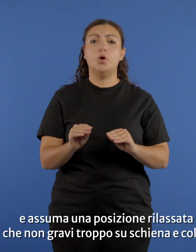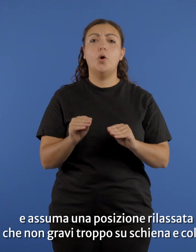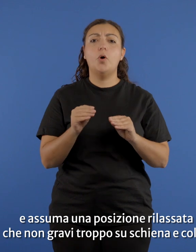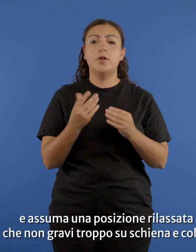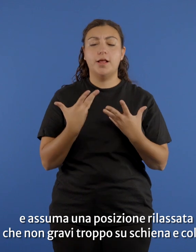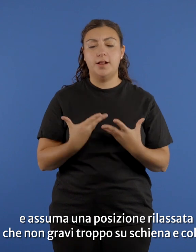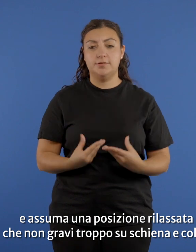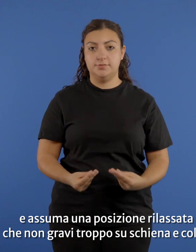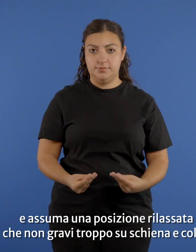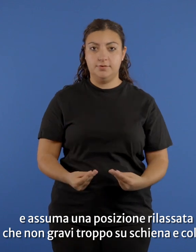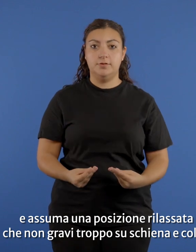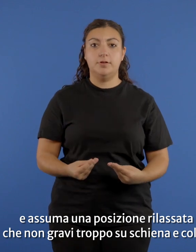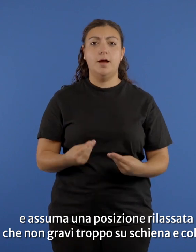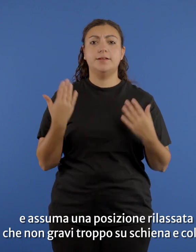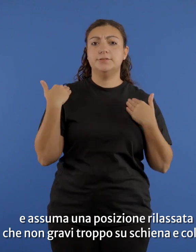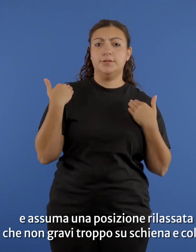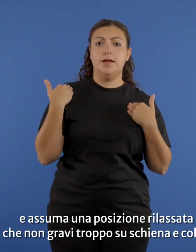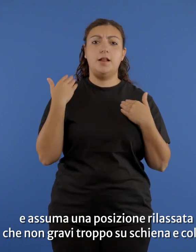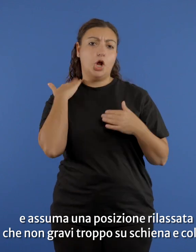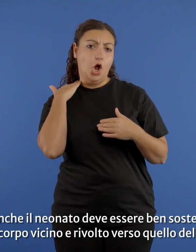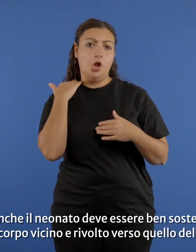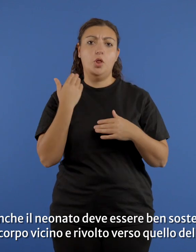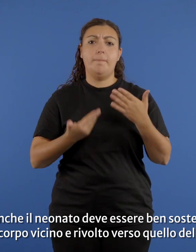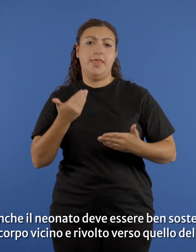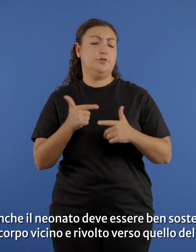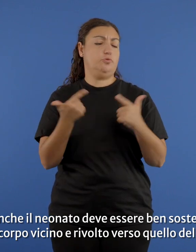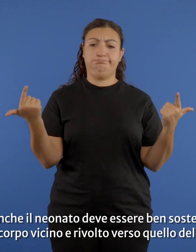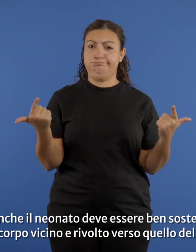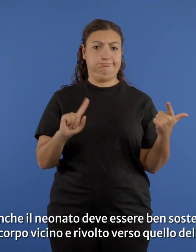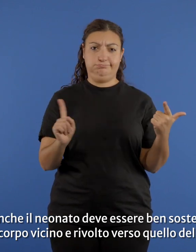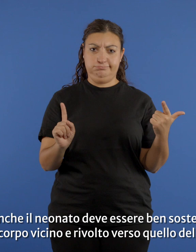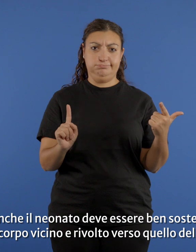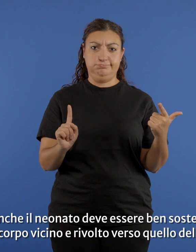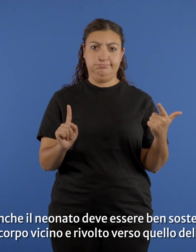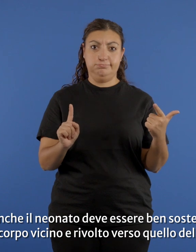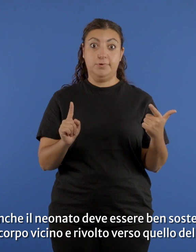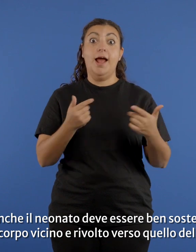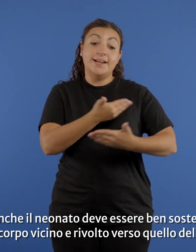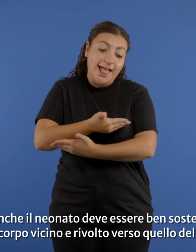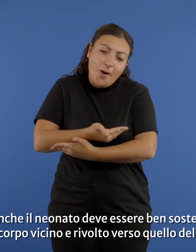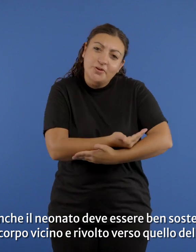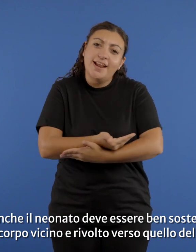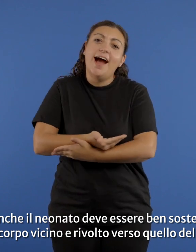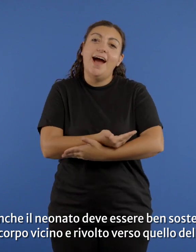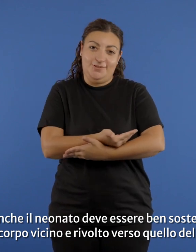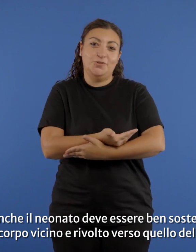gravi troppo su schiena e collo anche il neonato deve essere ben sostenuto con il corpo